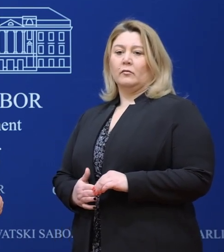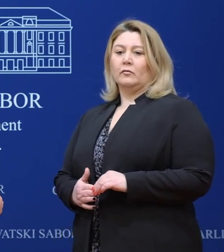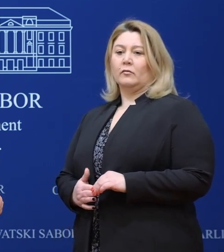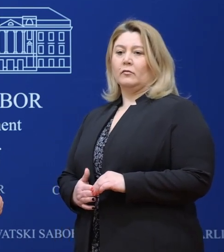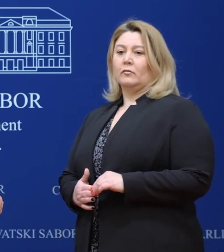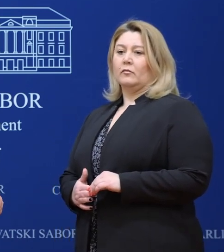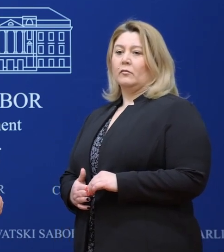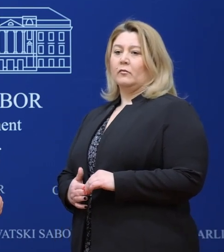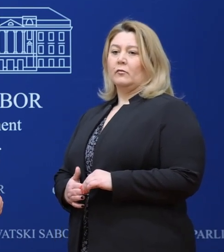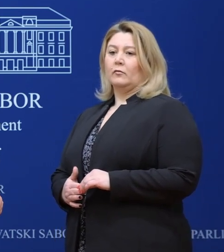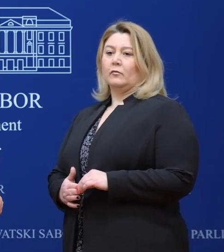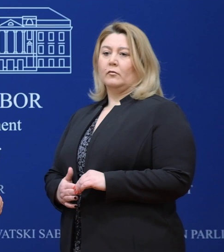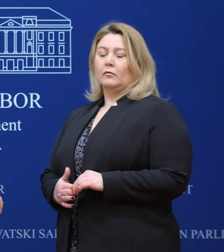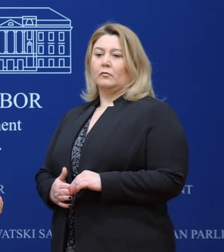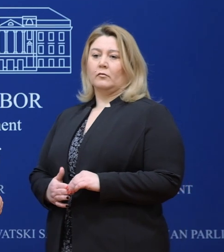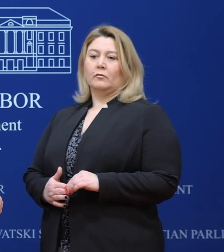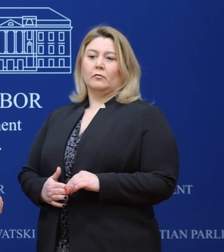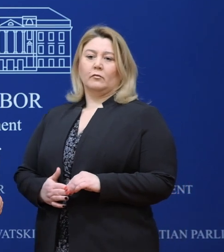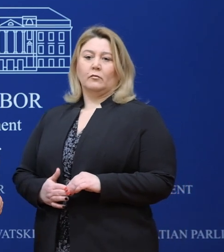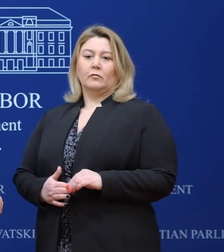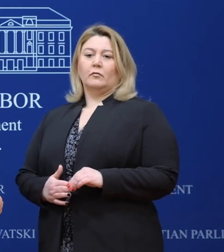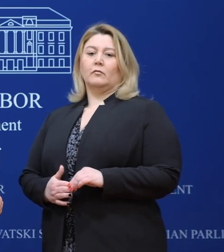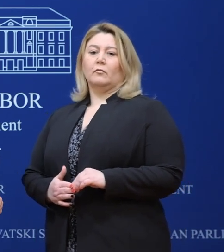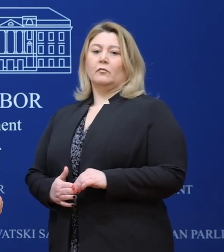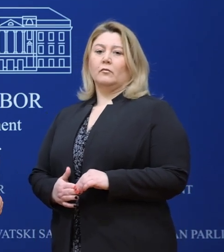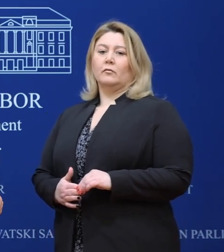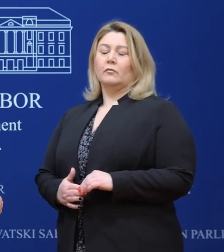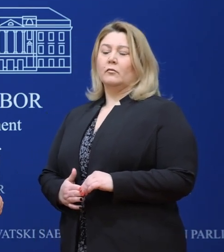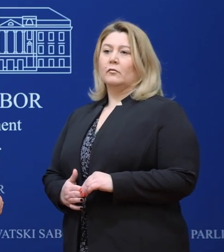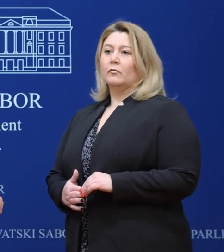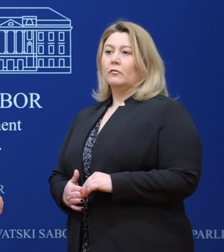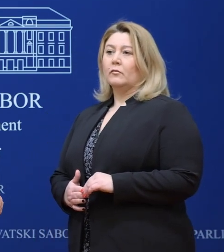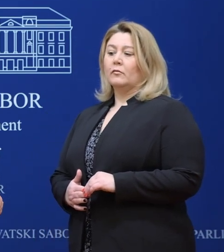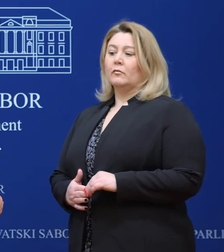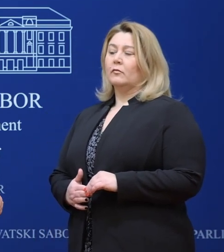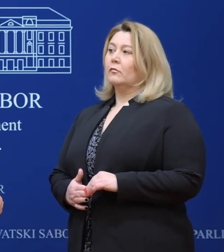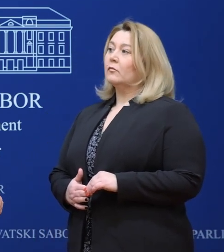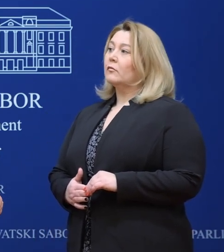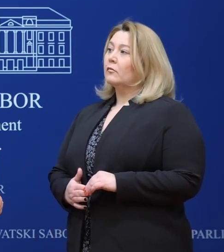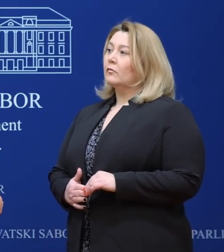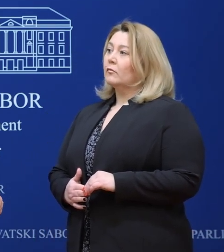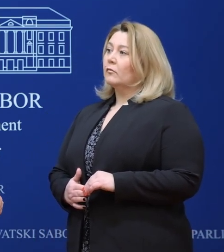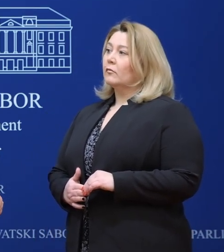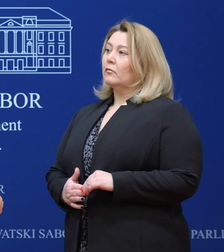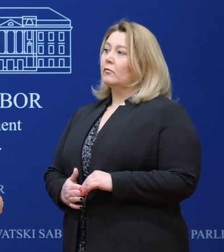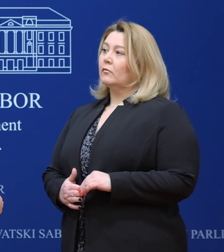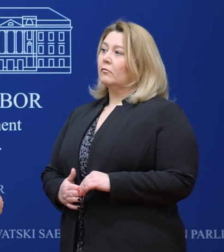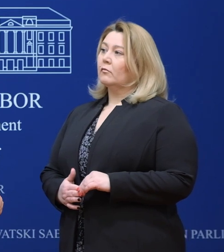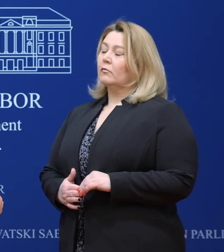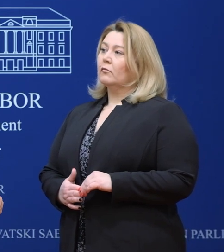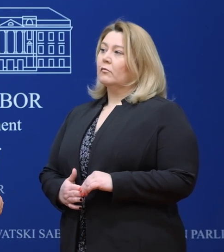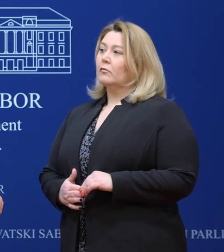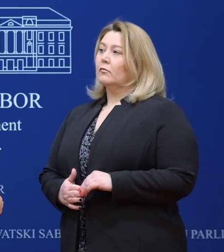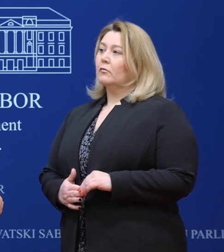za recimo obučavanje ukrajinskih vojnika u Hrvatskoj. Ali to ne daje pravo, može dati